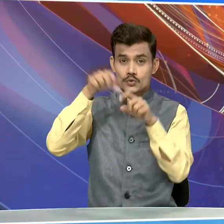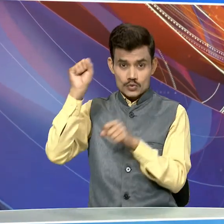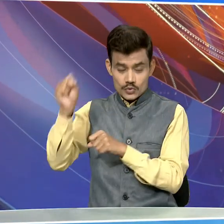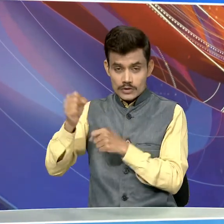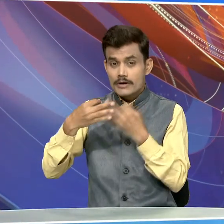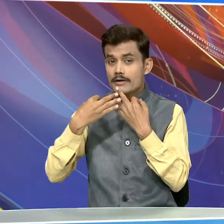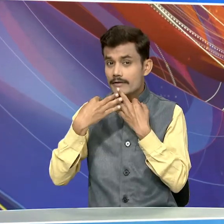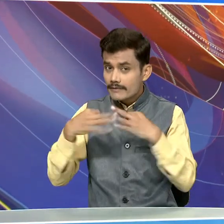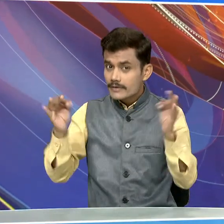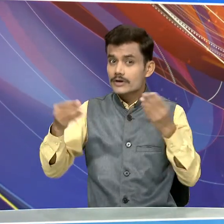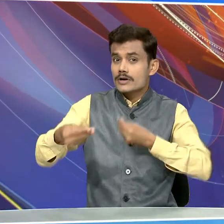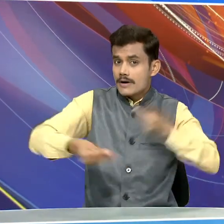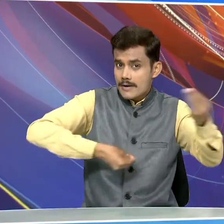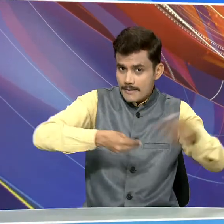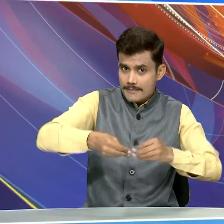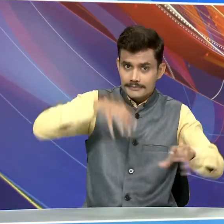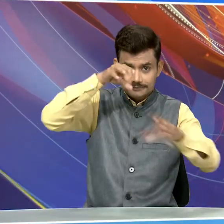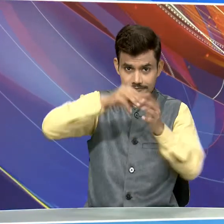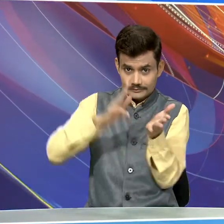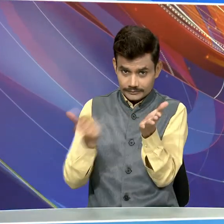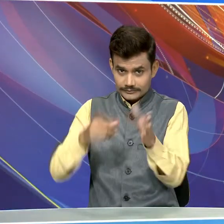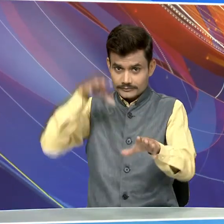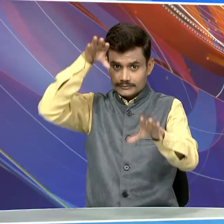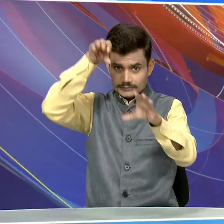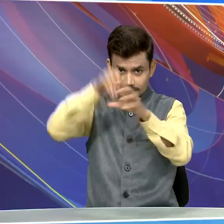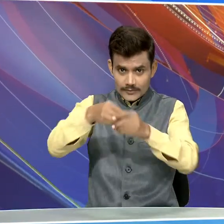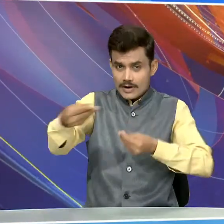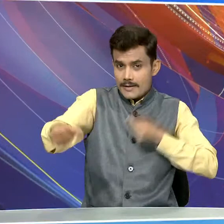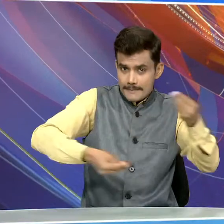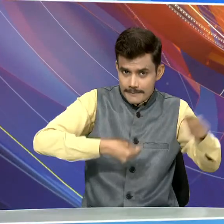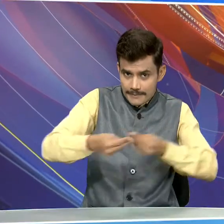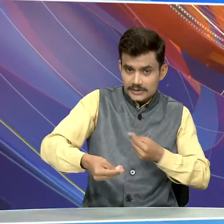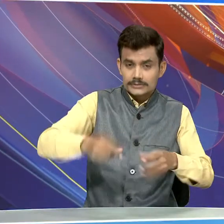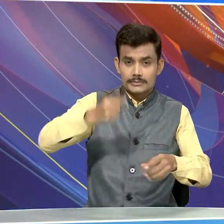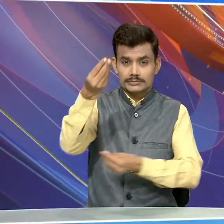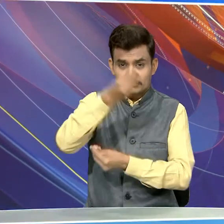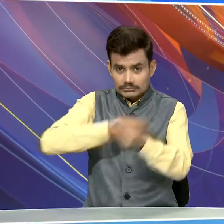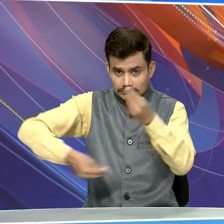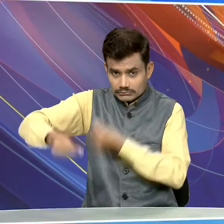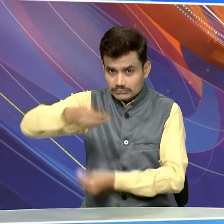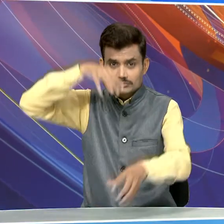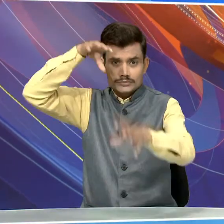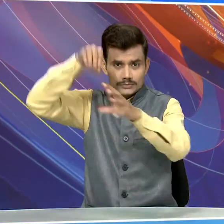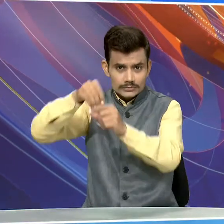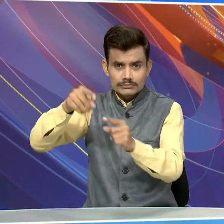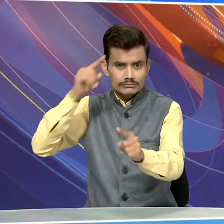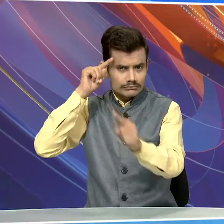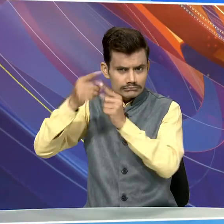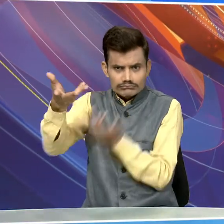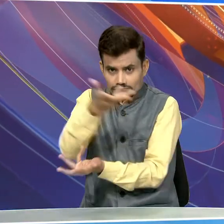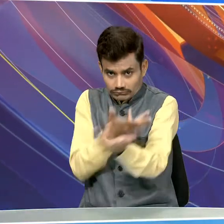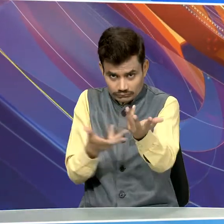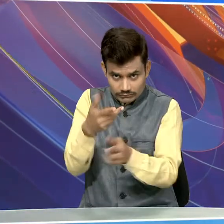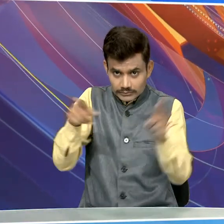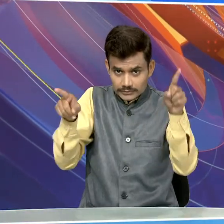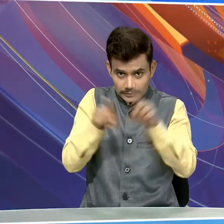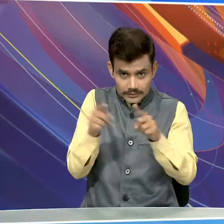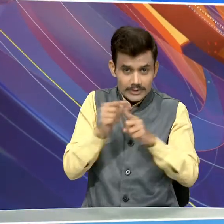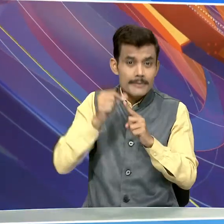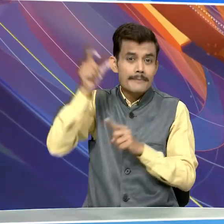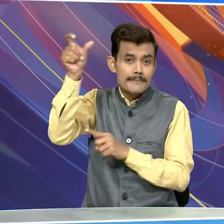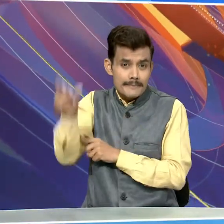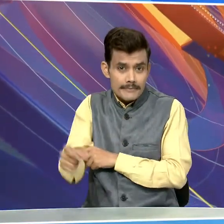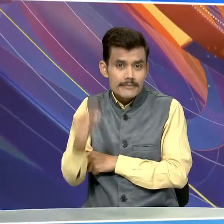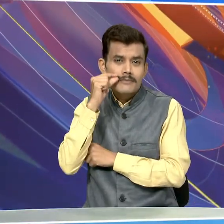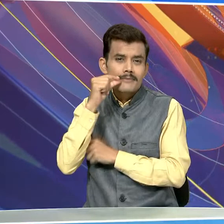मुक्त व्यापार संगठन के सदस्य देशों के साथ व्यापार और आर्थिक भागीदारी समझौते पर भी चर्चा होगी। पीयूष गोयल